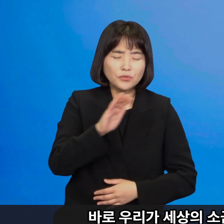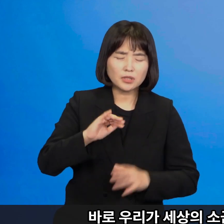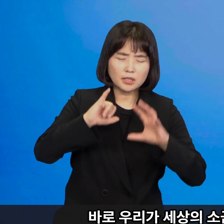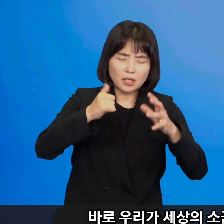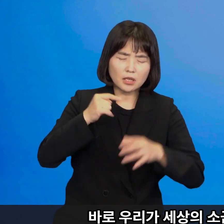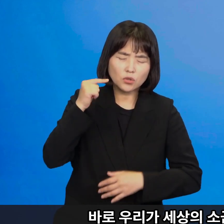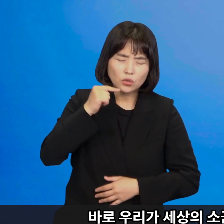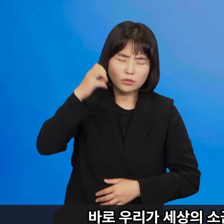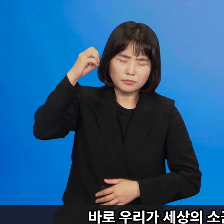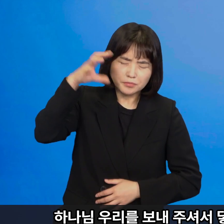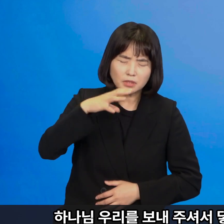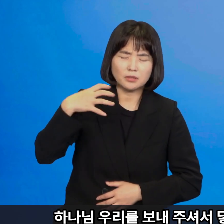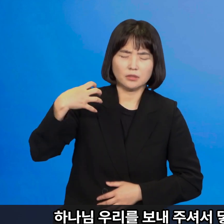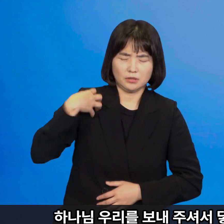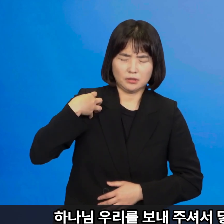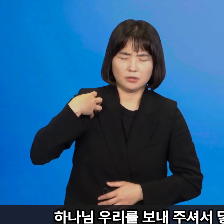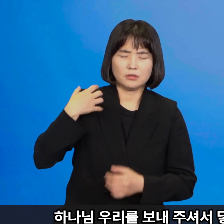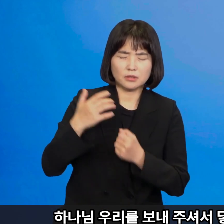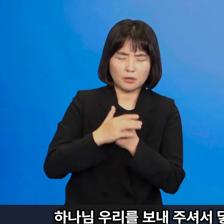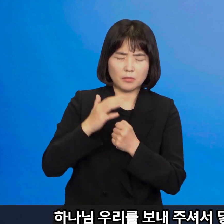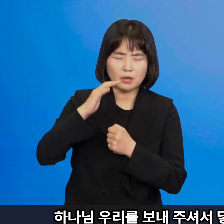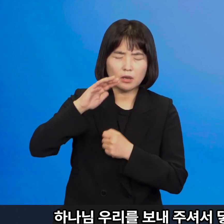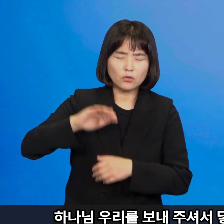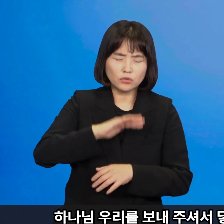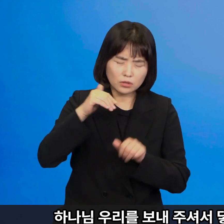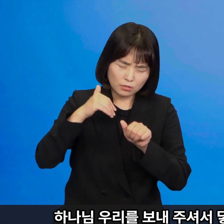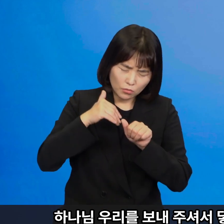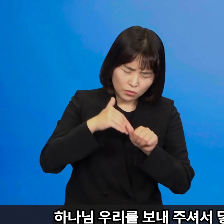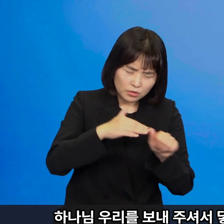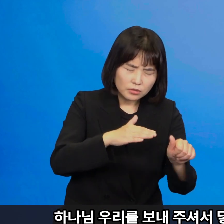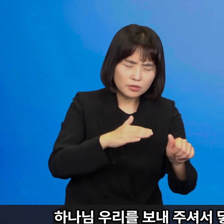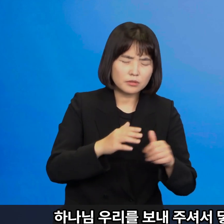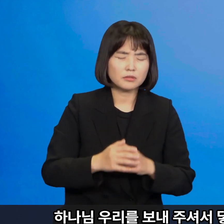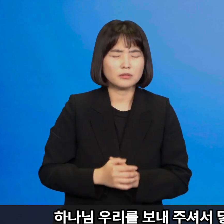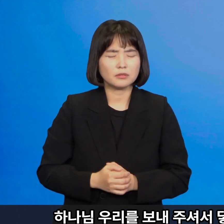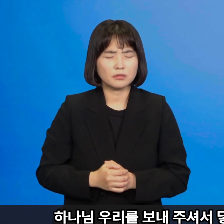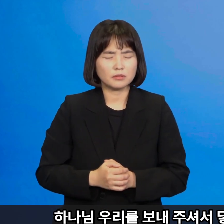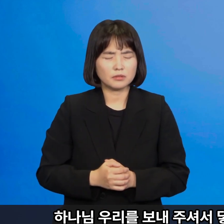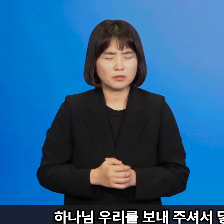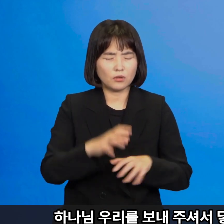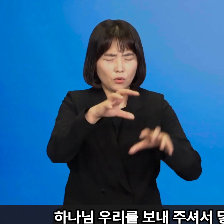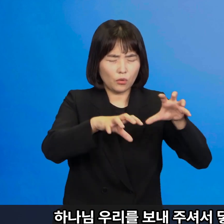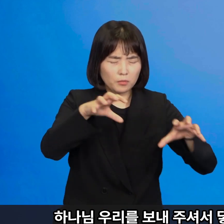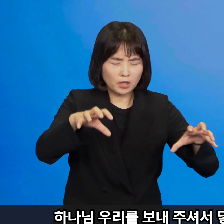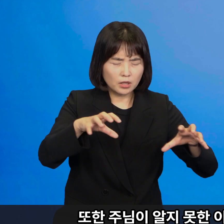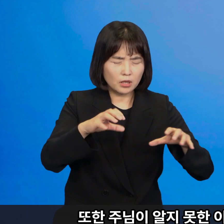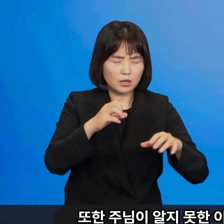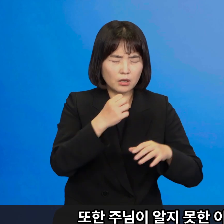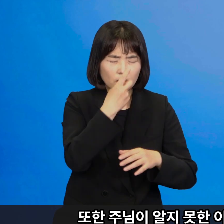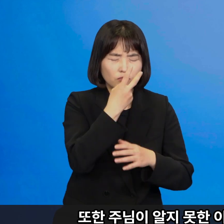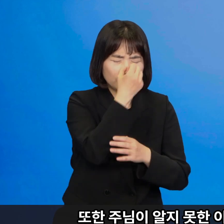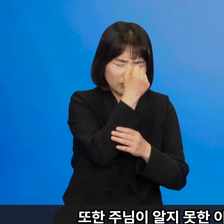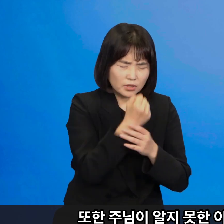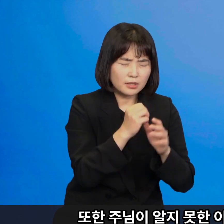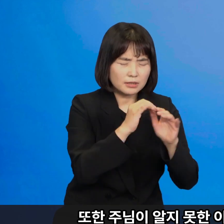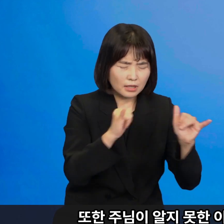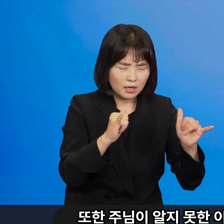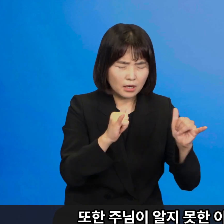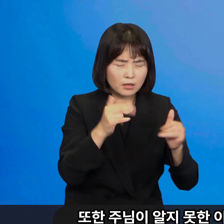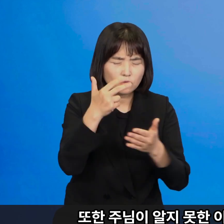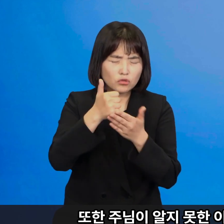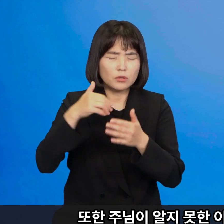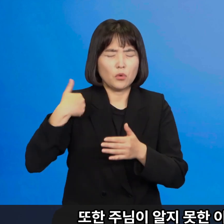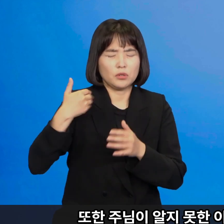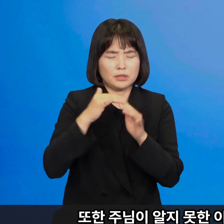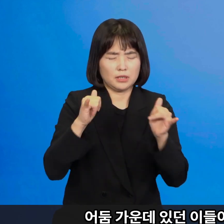소금이요 빛이라고 하였으니 하나님 우리를 보내주셔서 닿는 곳 그것마다 부패하던 자들, 또한 주님을 알지 못한 이들이